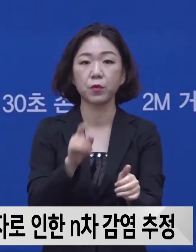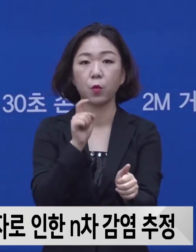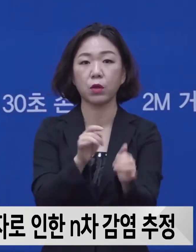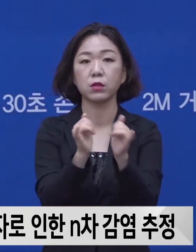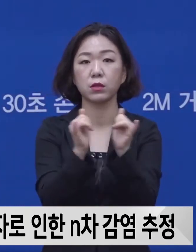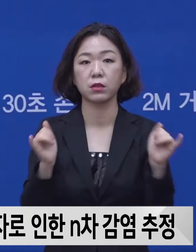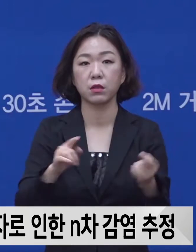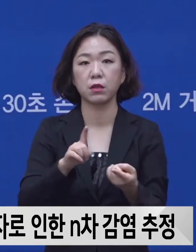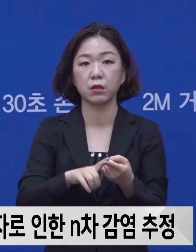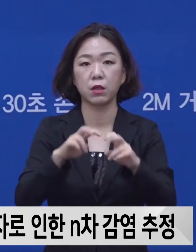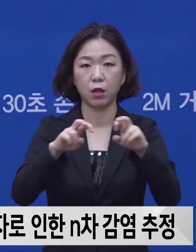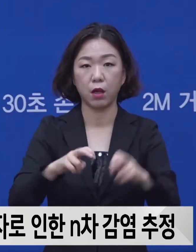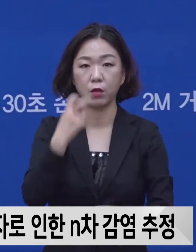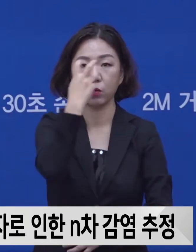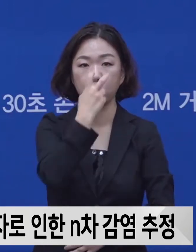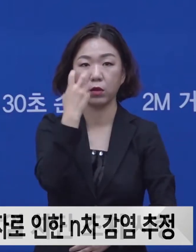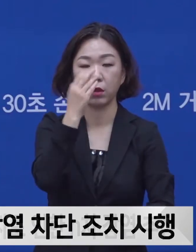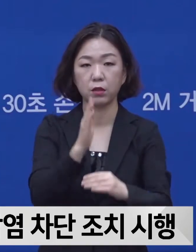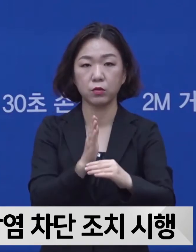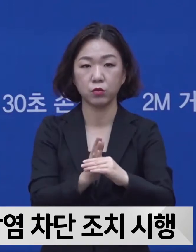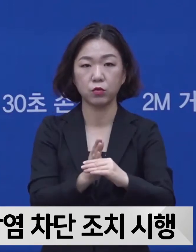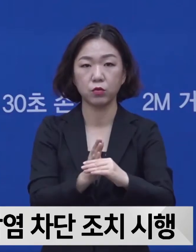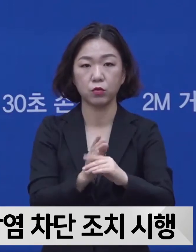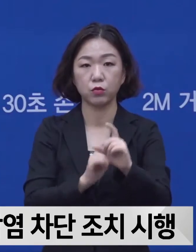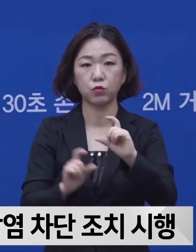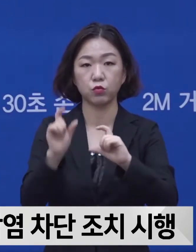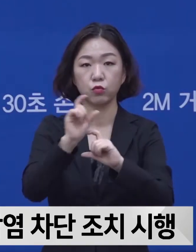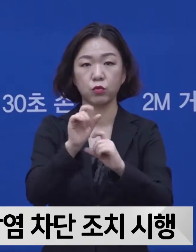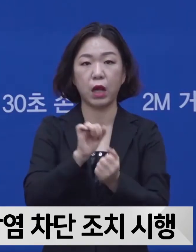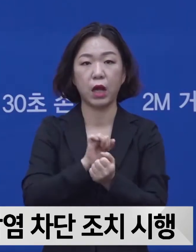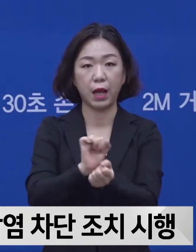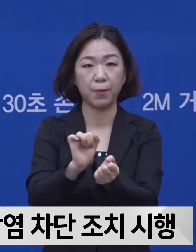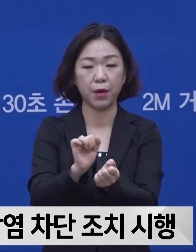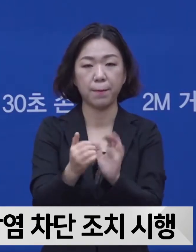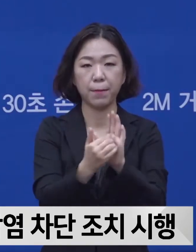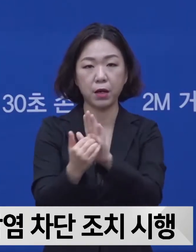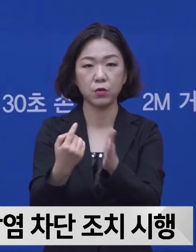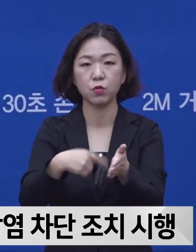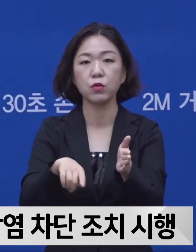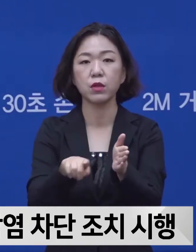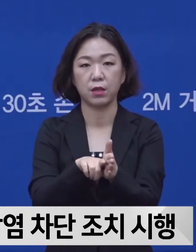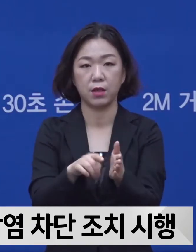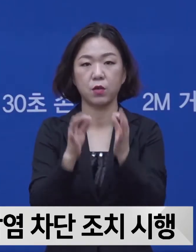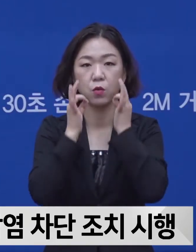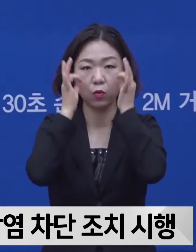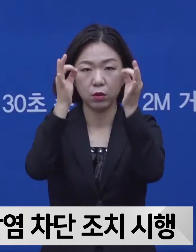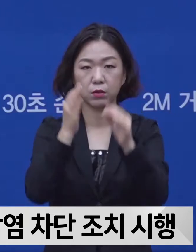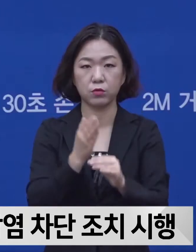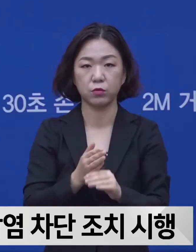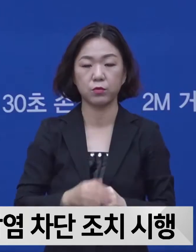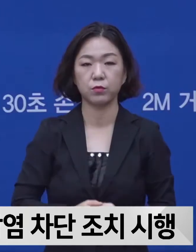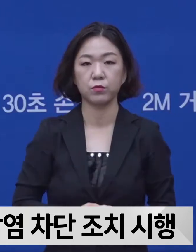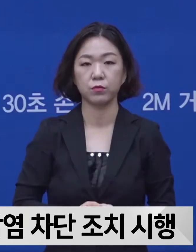확진자에 대한 역학 조사를 진행 중이며 추가 감염 차단을 위한 조치를 시행하고 있습니다.